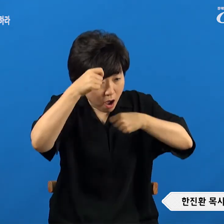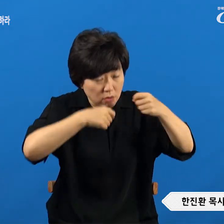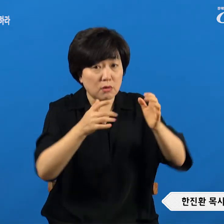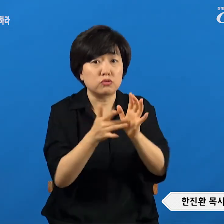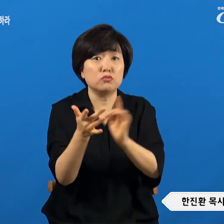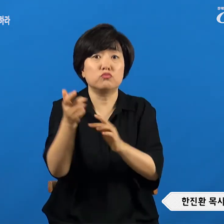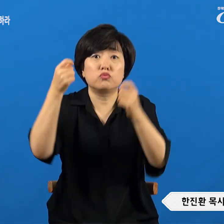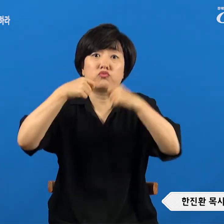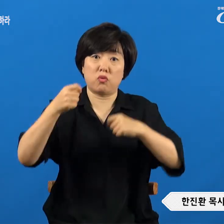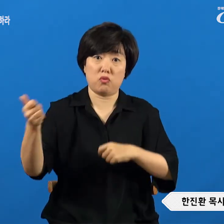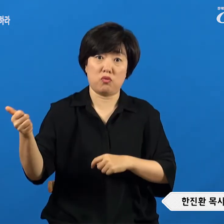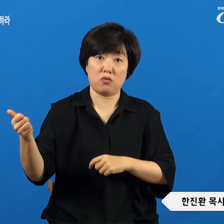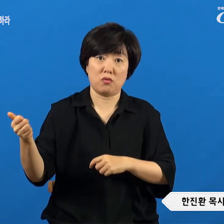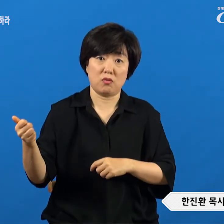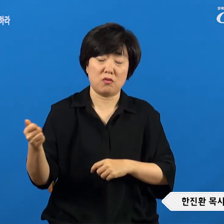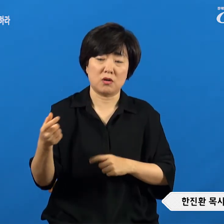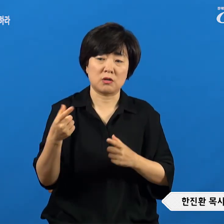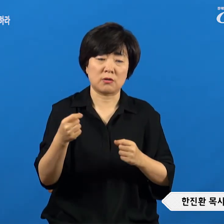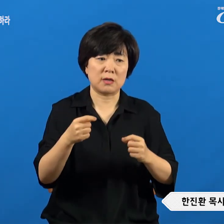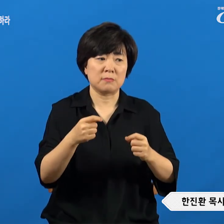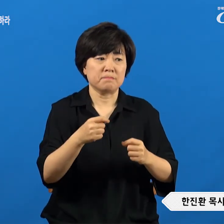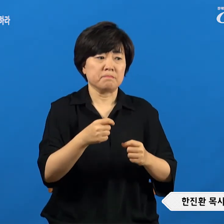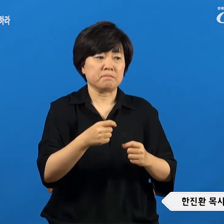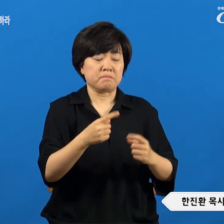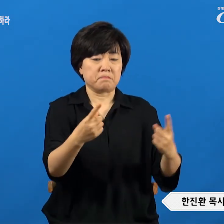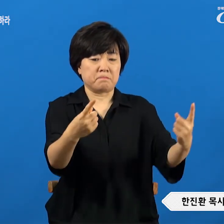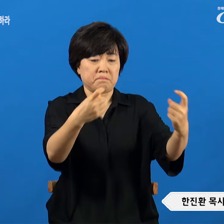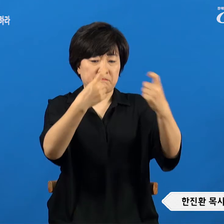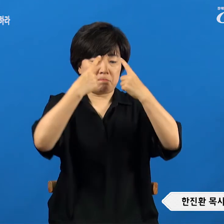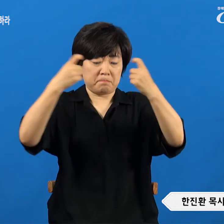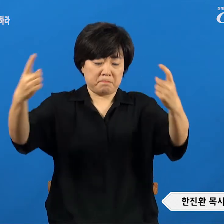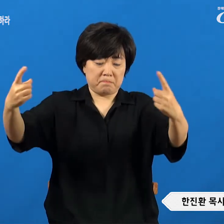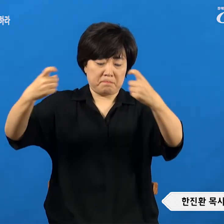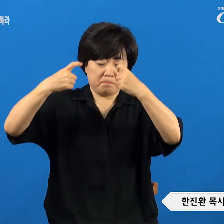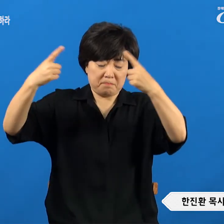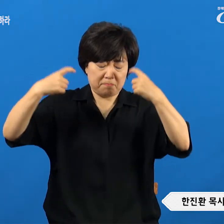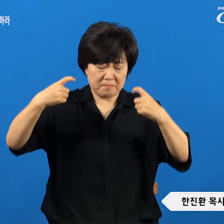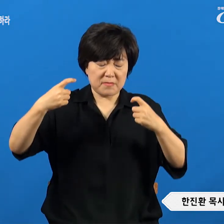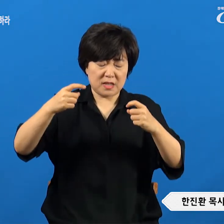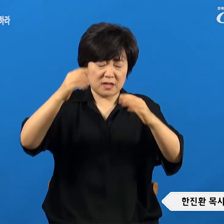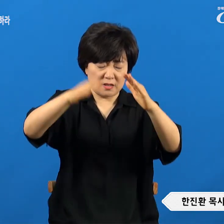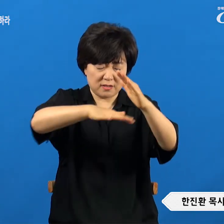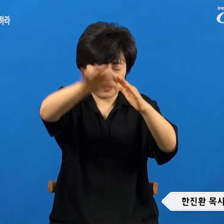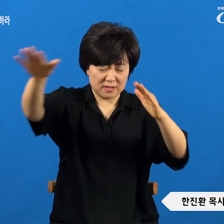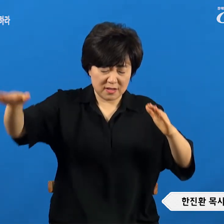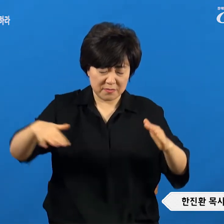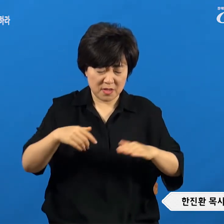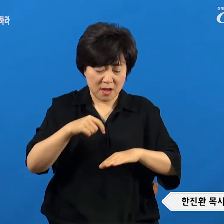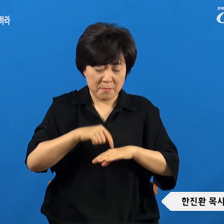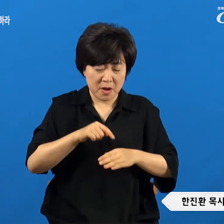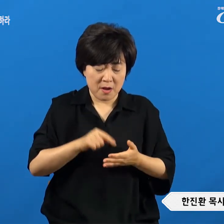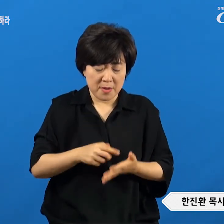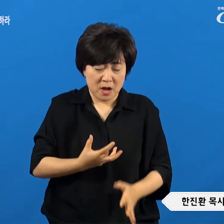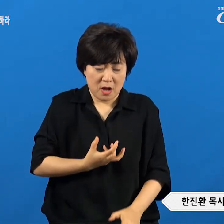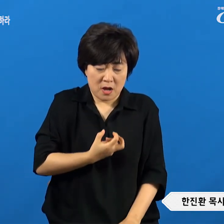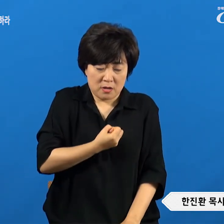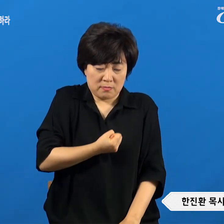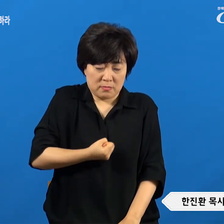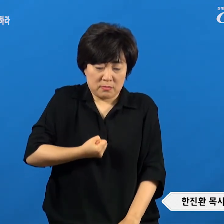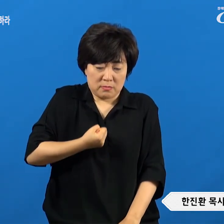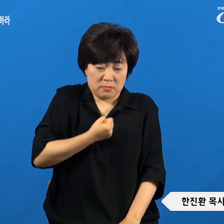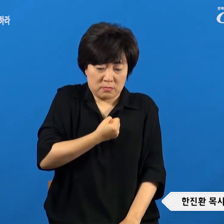그렇게 정죄시하는 교인들 때문에 그 사모님이 가슴에 한이 맺힌 것입니다.